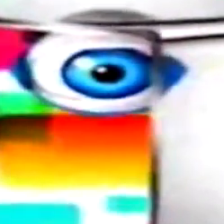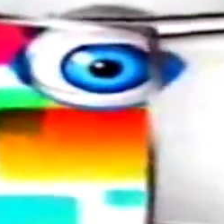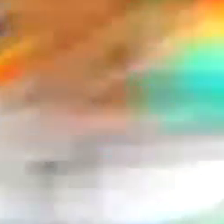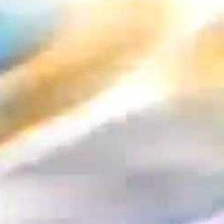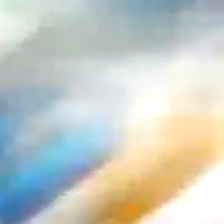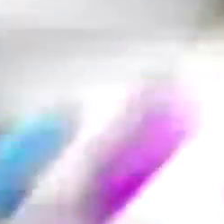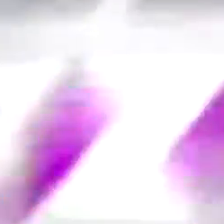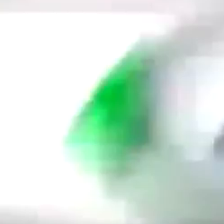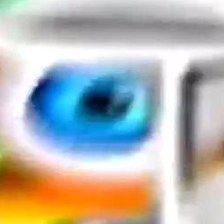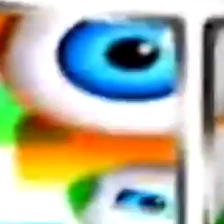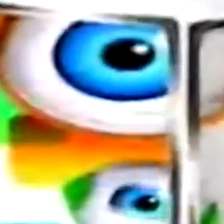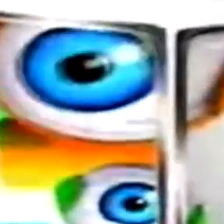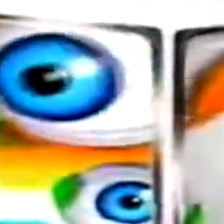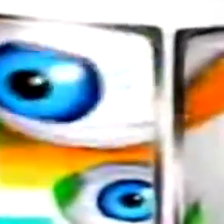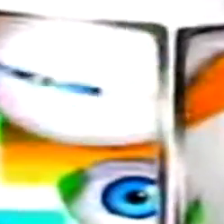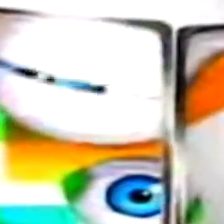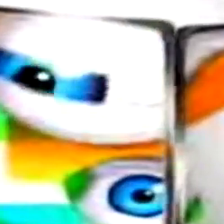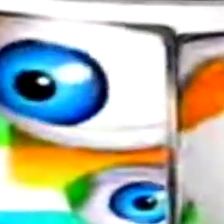iria chegar?